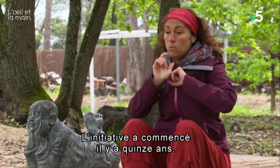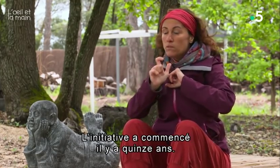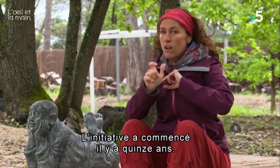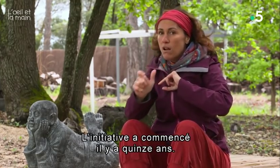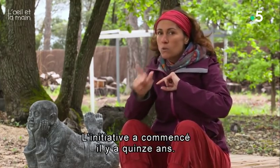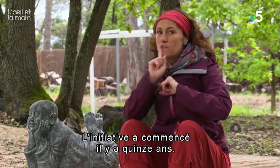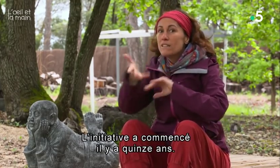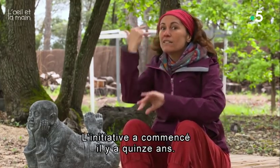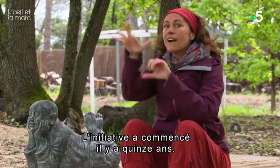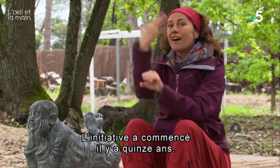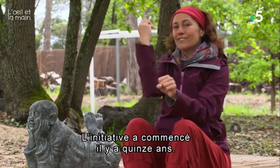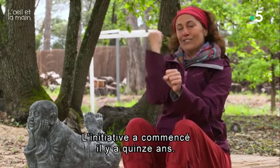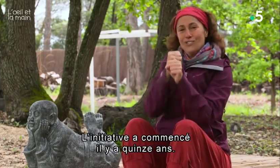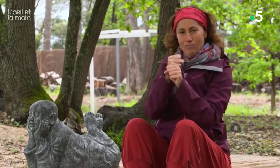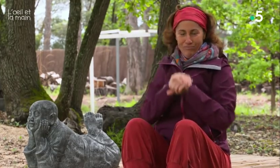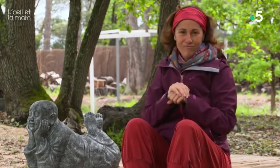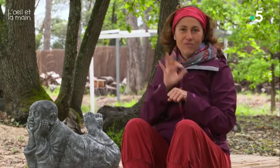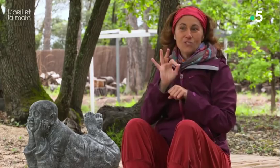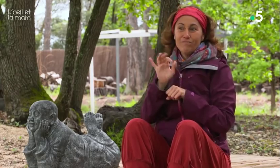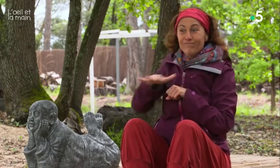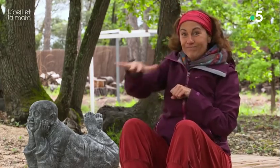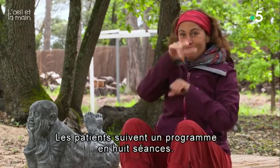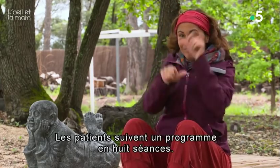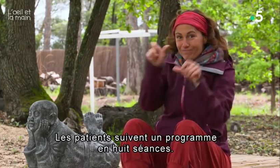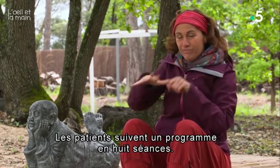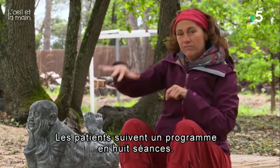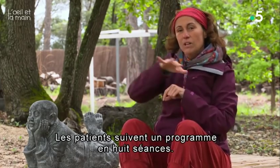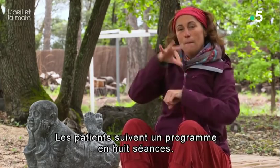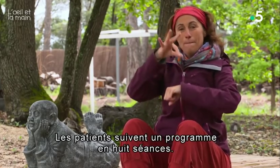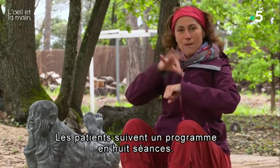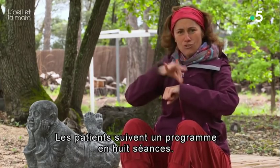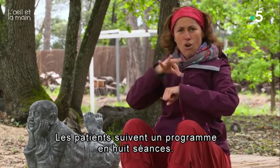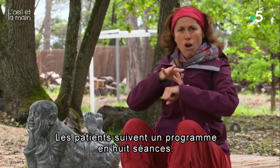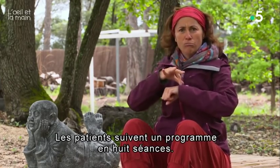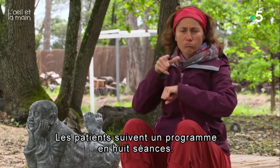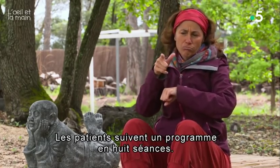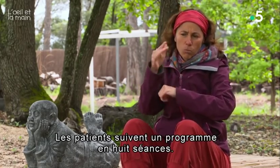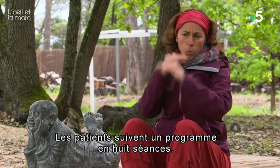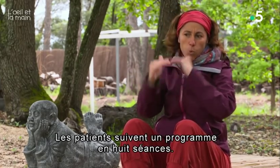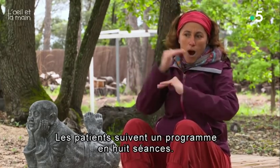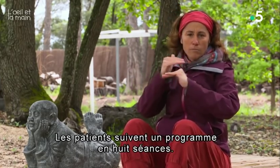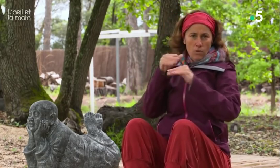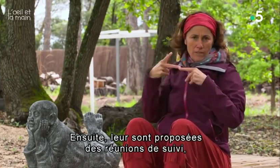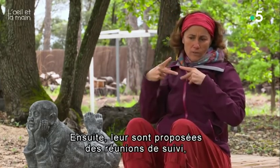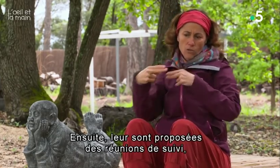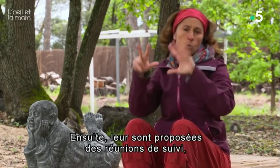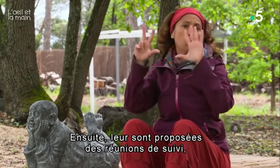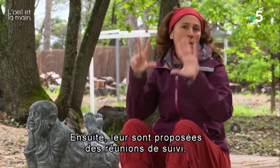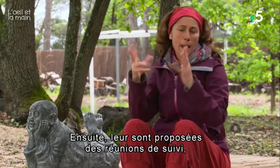L'initiative a commencé il y a 15 ans. Les patients suivent un programme en 8 séances. Ensuite, leur sont